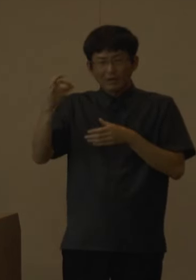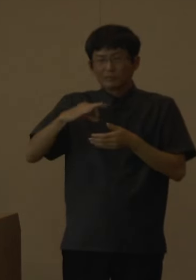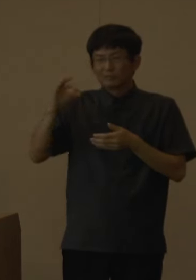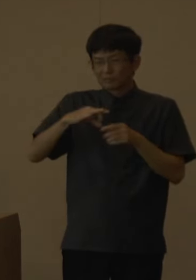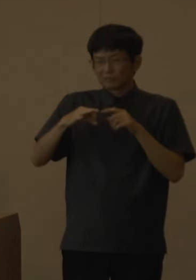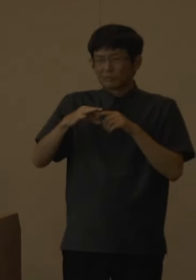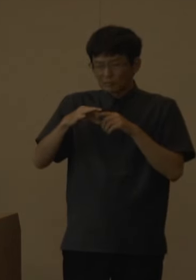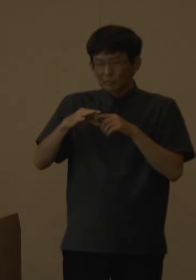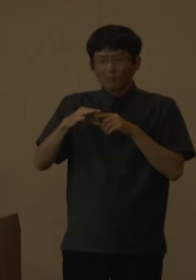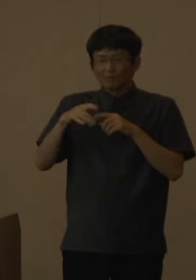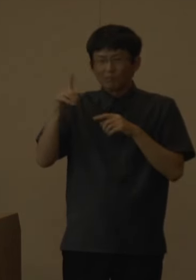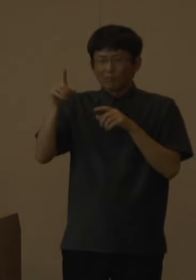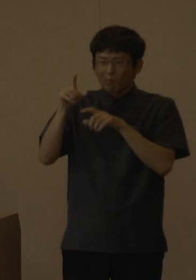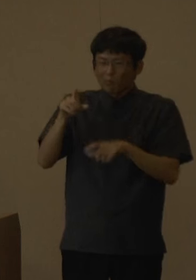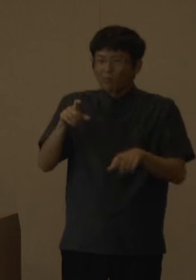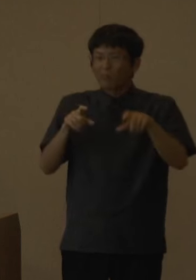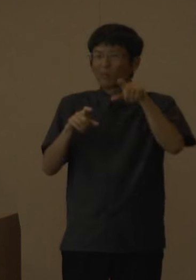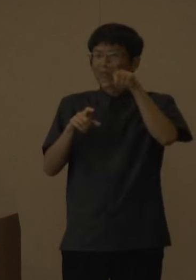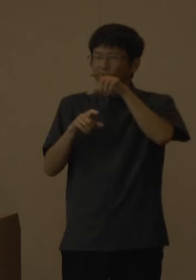っと